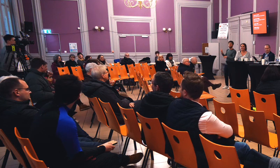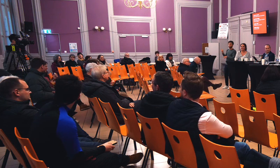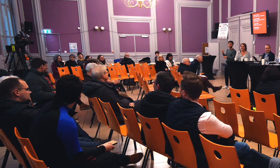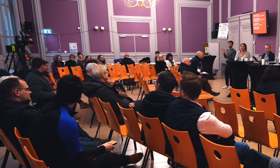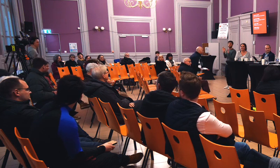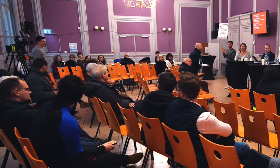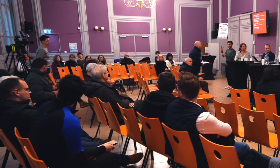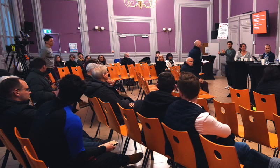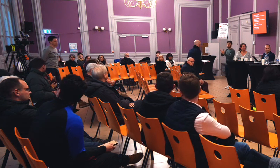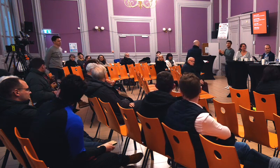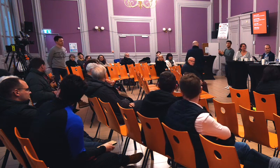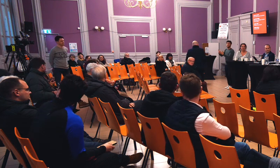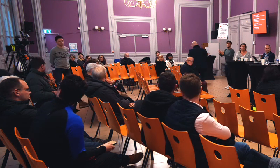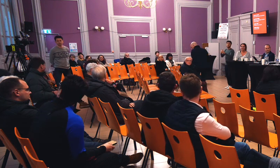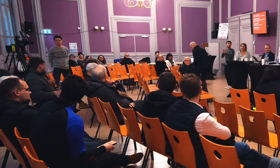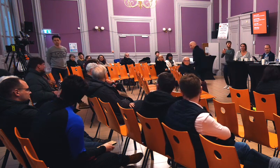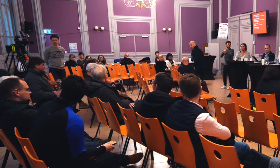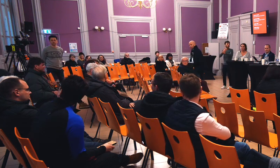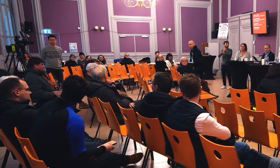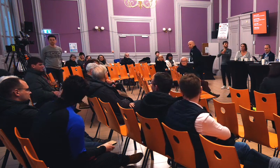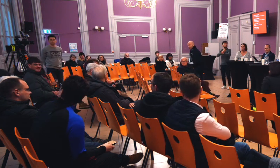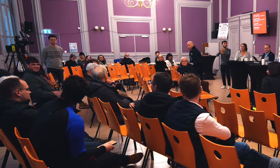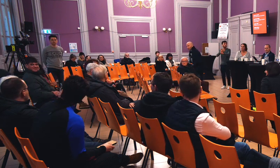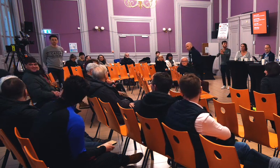avant soukaro pour pour quelques éléments